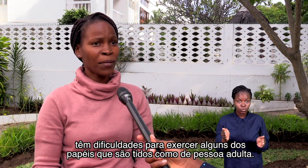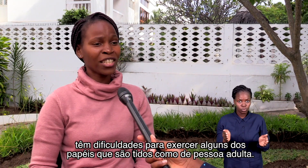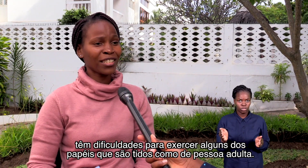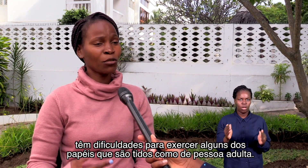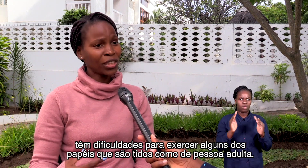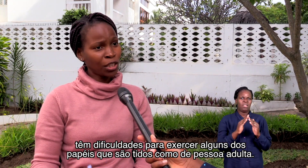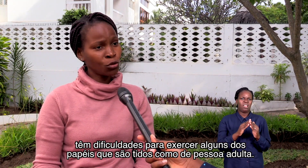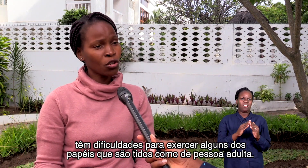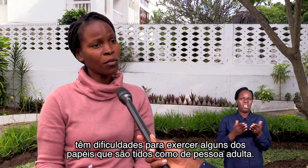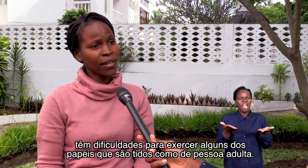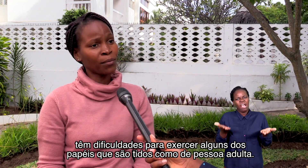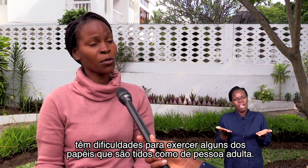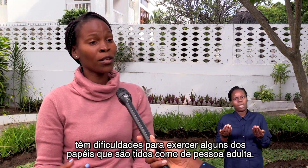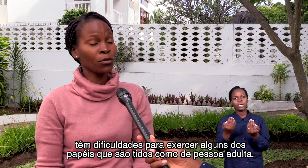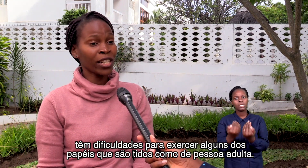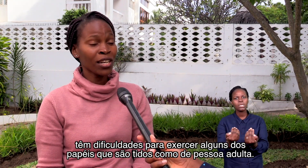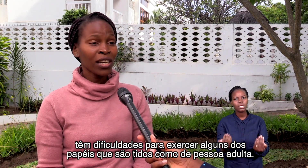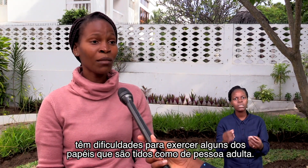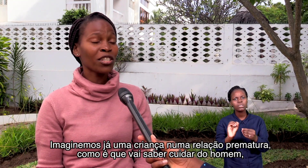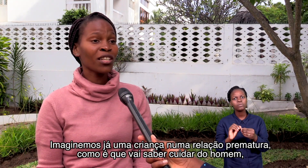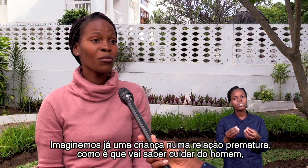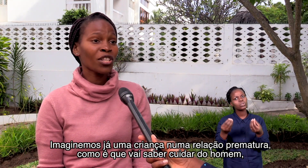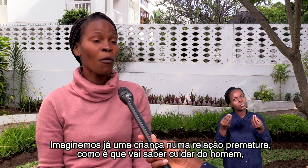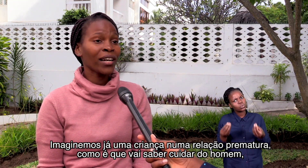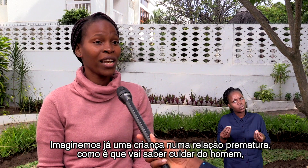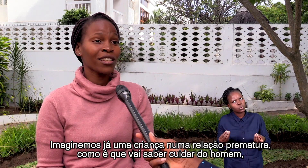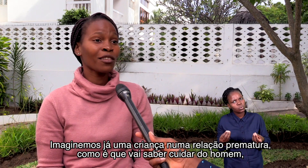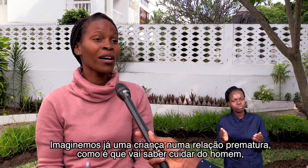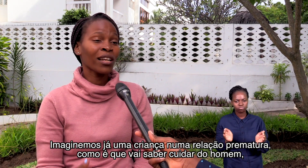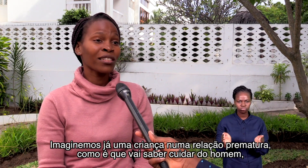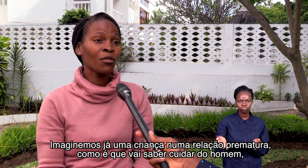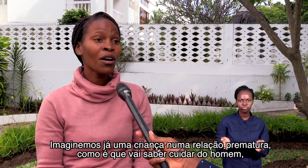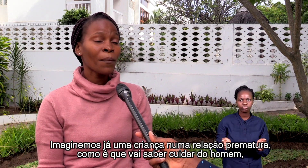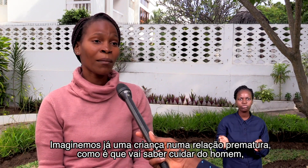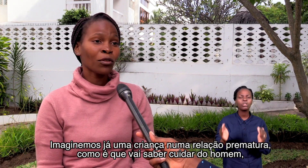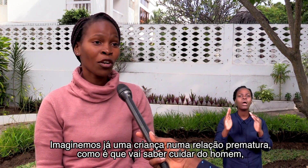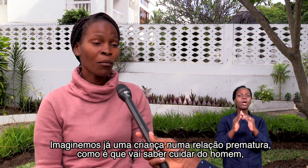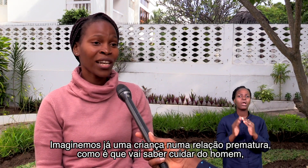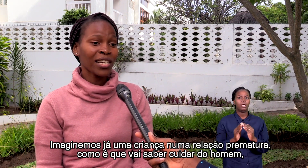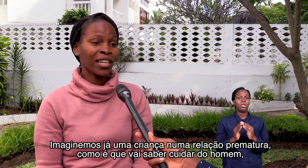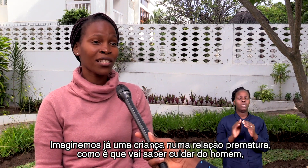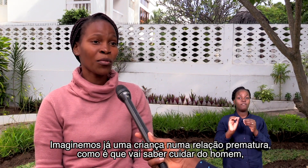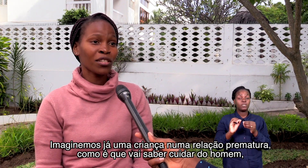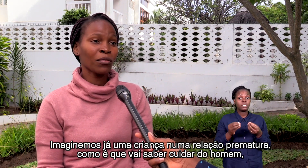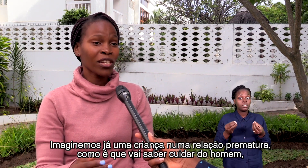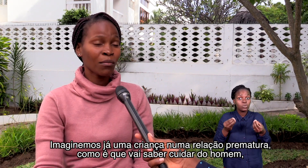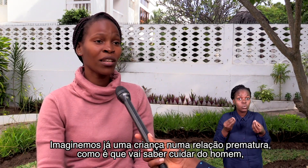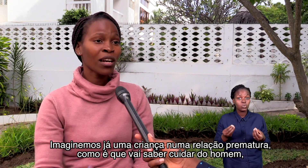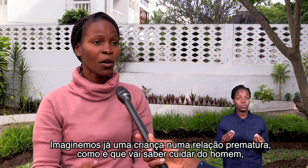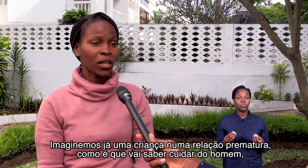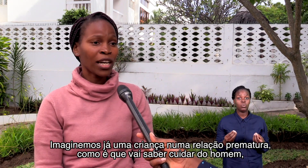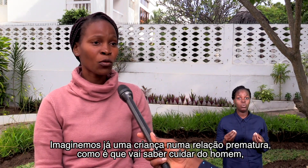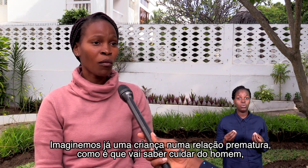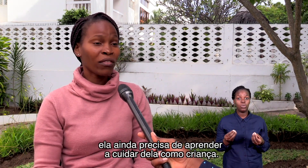dos papéis que são tidos como para pessoas adultas. Imaginemos já uma criança numa relação prematura. Como é que essa criança, por exemplo, vai